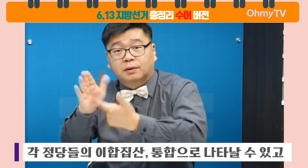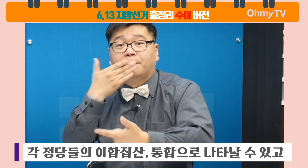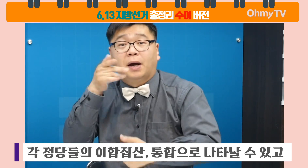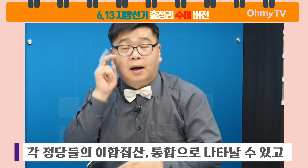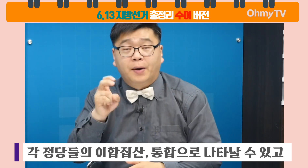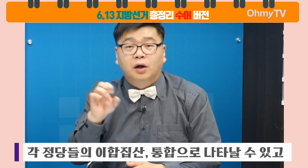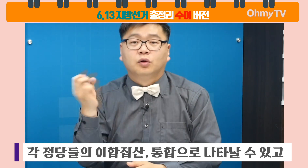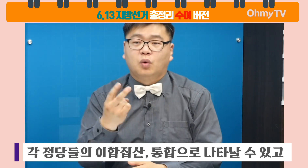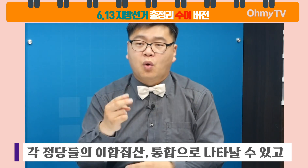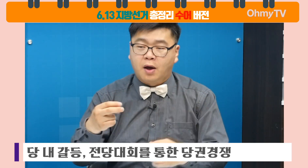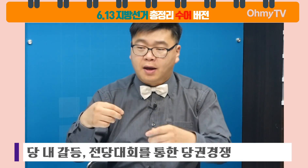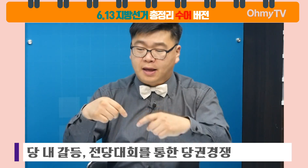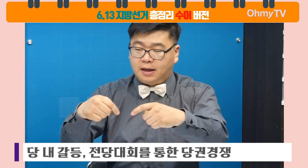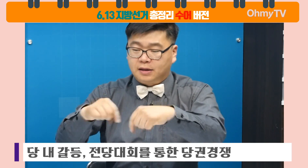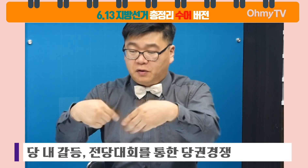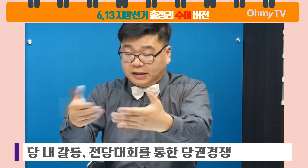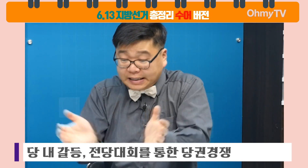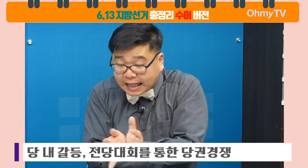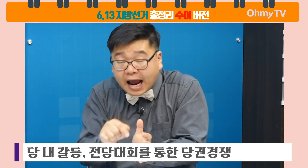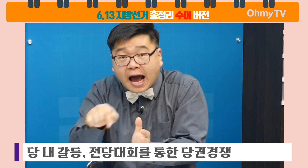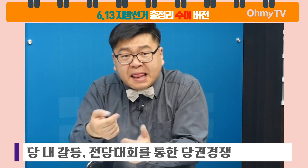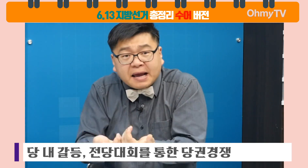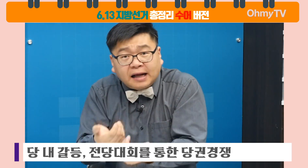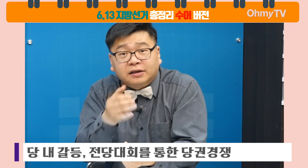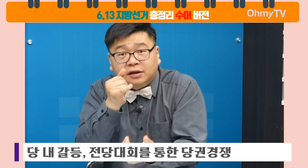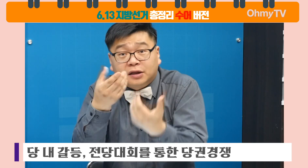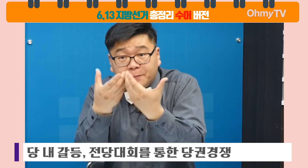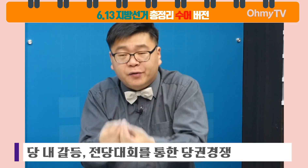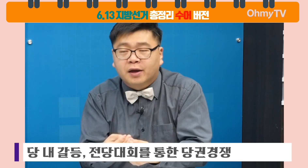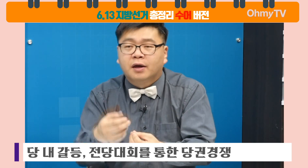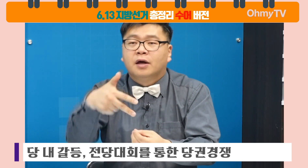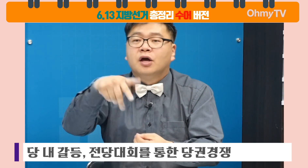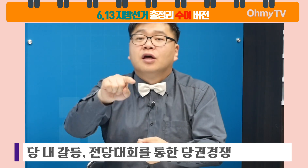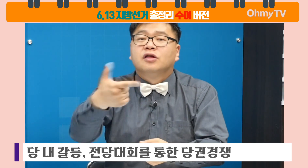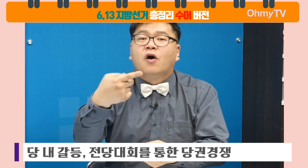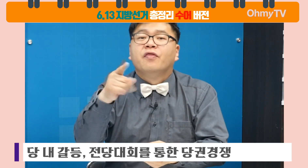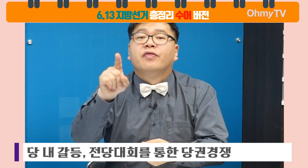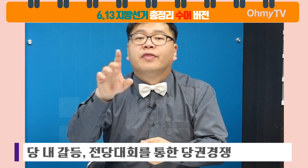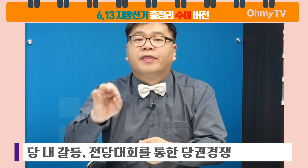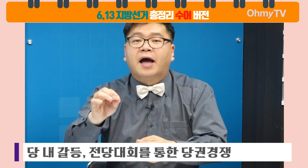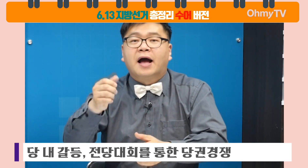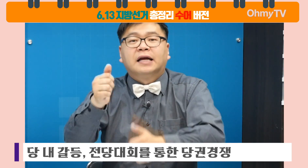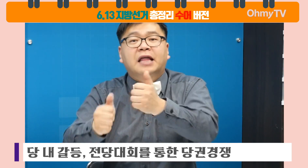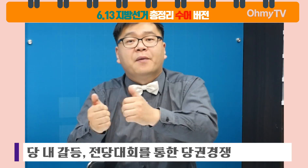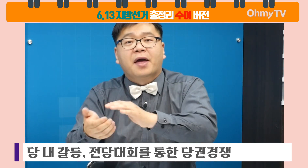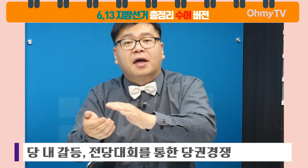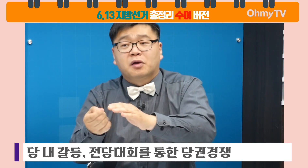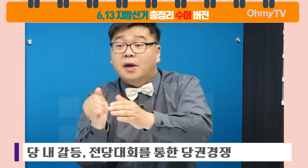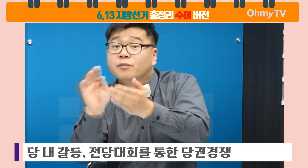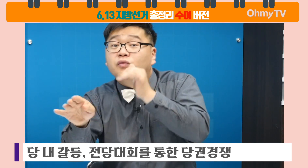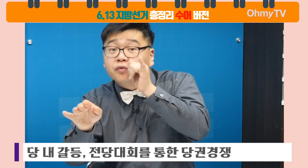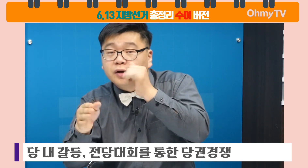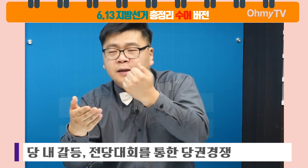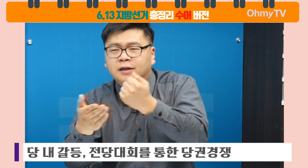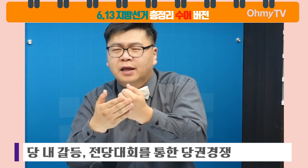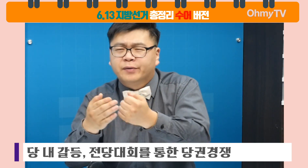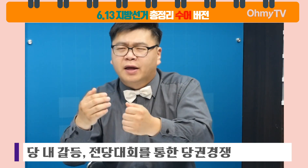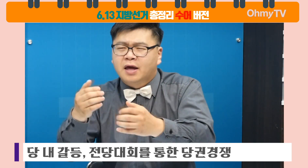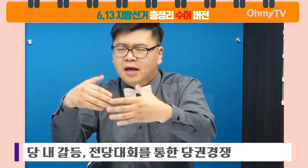있을 것 같고요. 또 당 내에서의 여러 가지 갈등들 또 각 당이 지금 전당대회를 앞두고 있기 때문에 당권 경쟁이